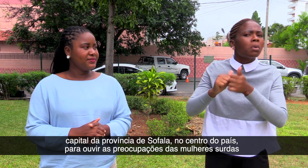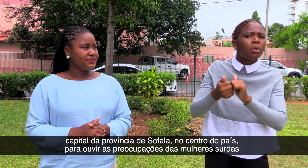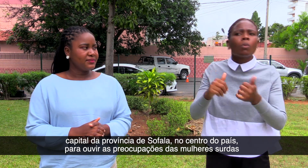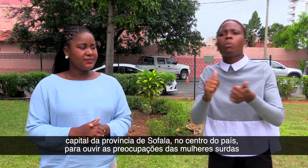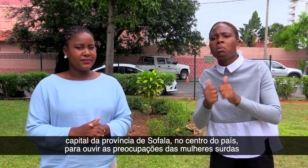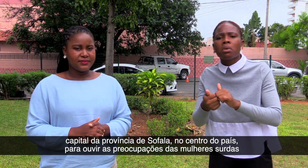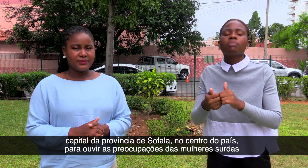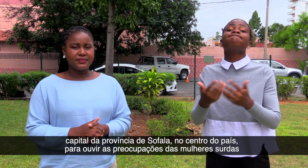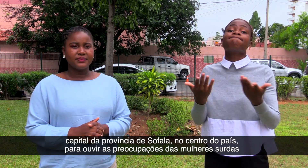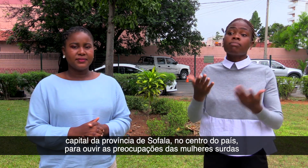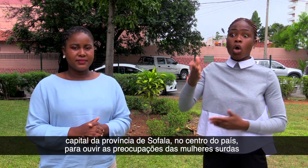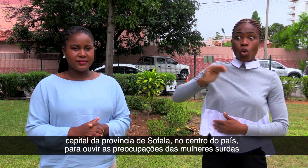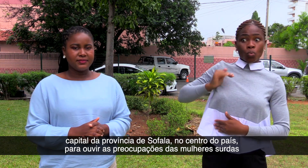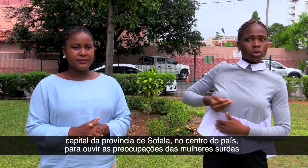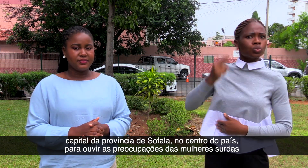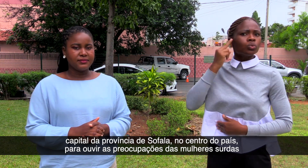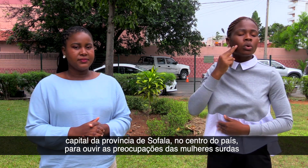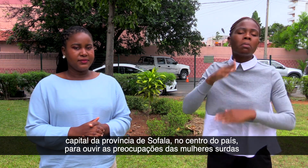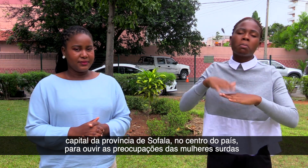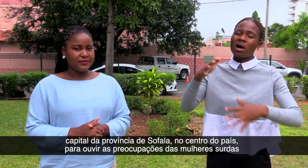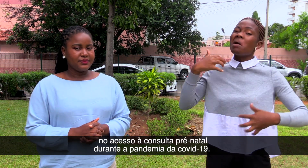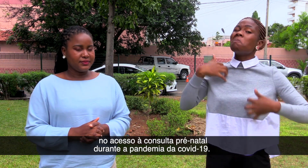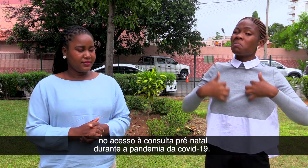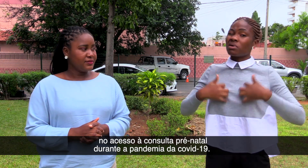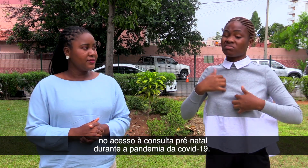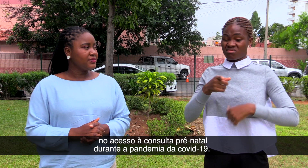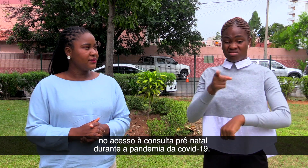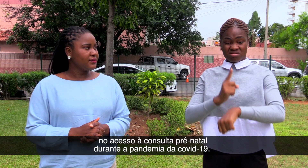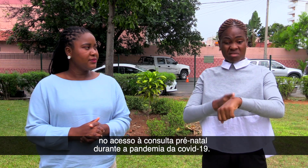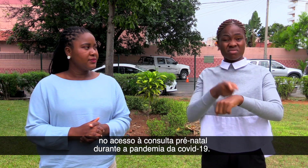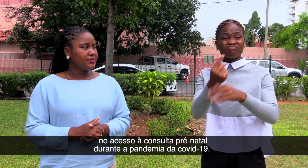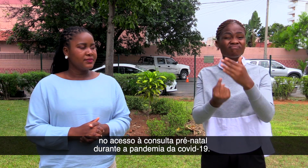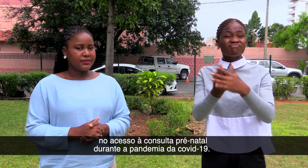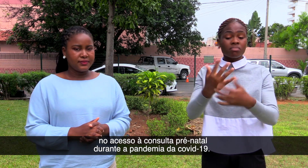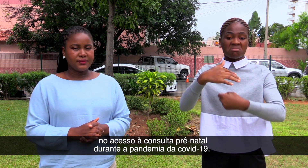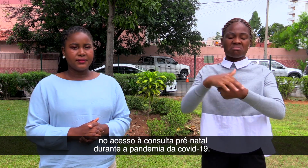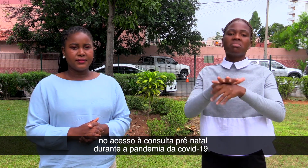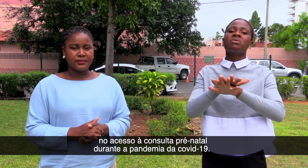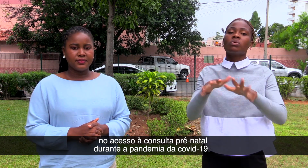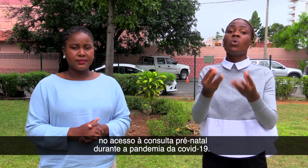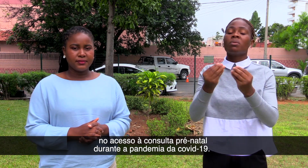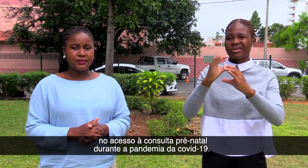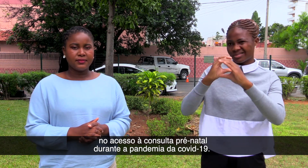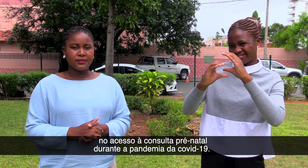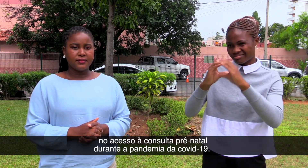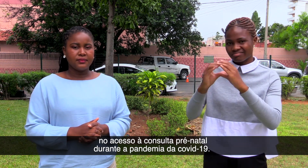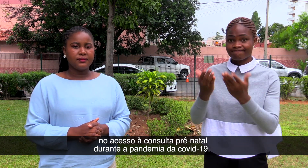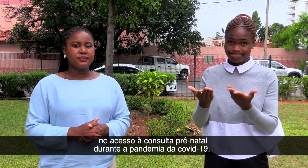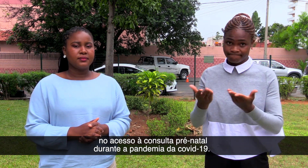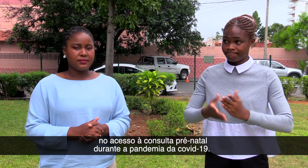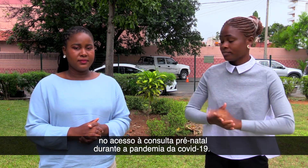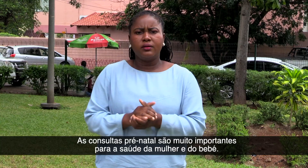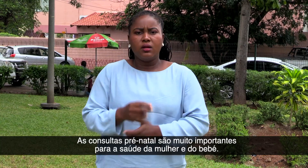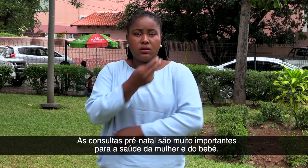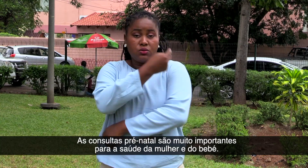país, para ouvir as preocupações das mulheres surdas no acesso à consulta pré-natal durante a pandemia da Covid